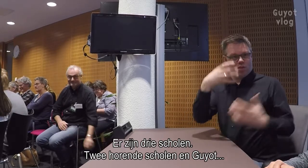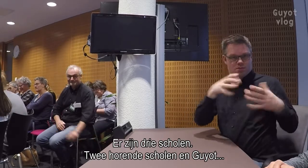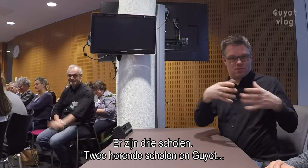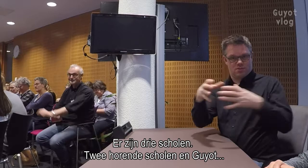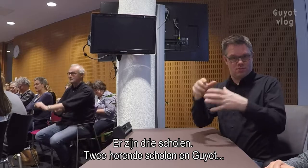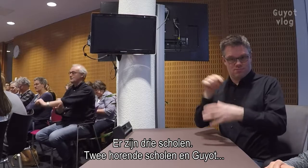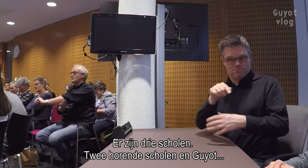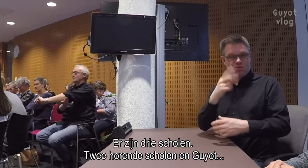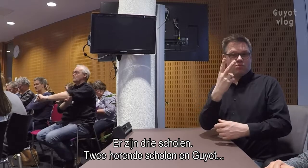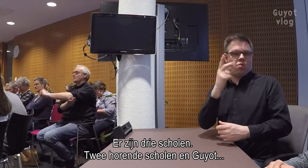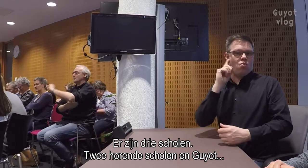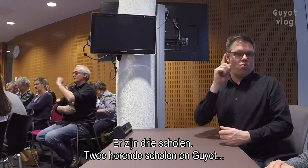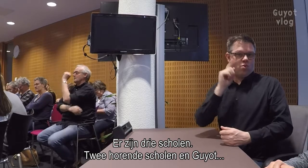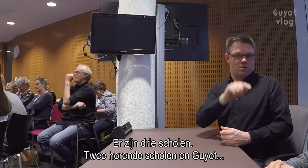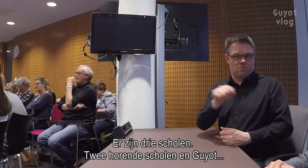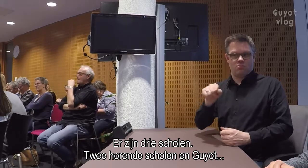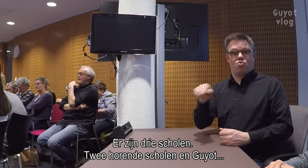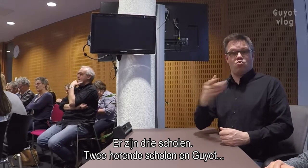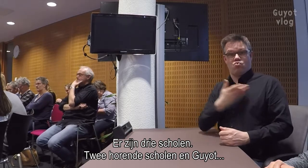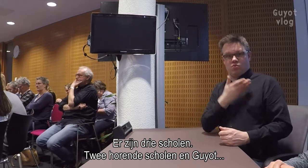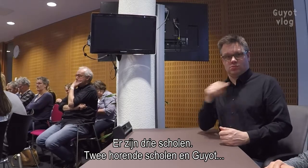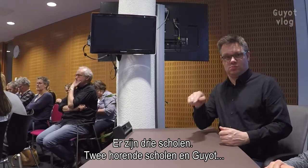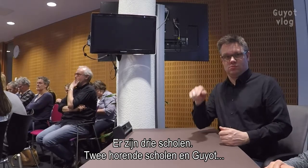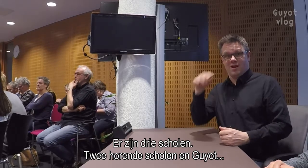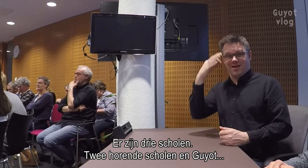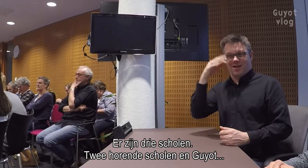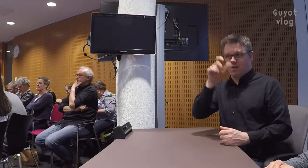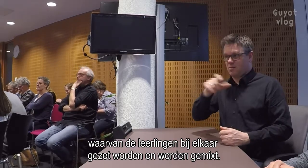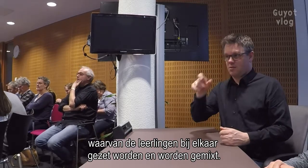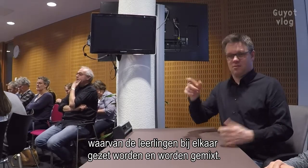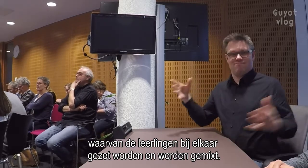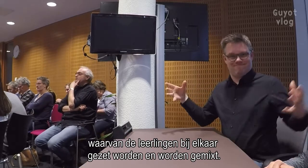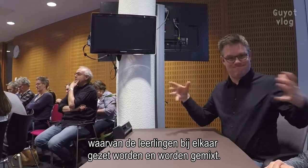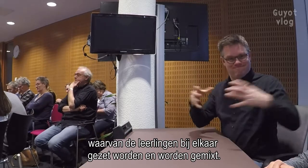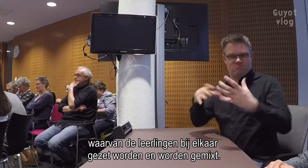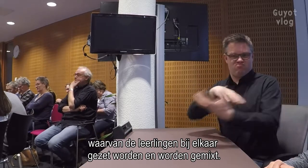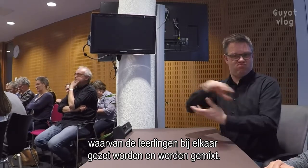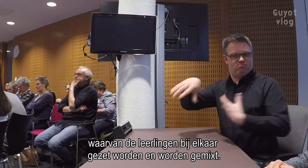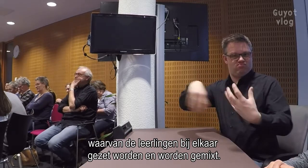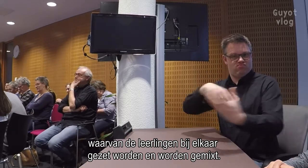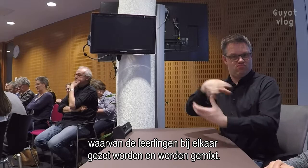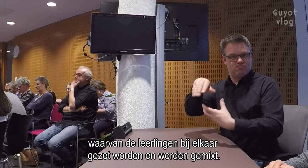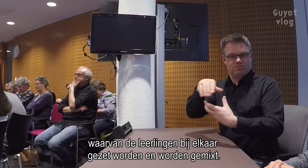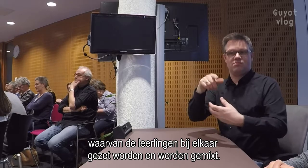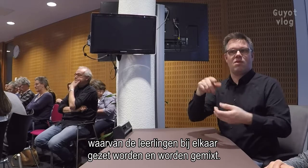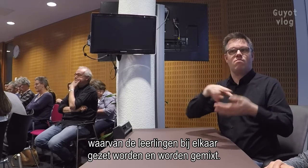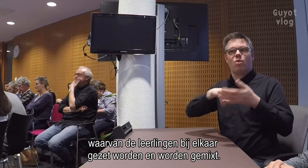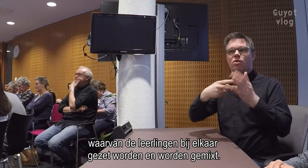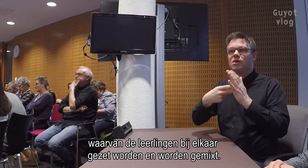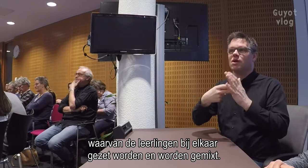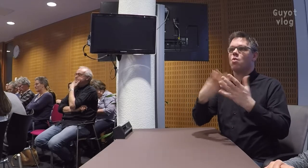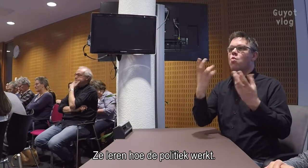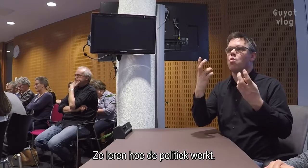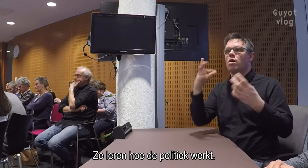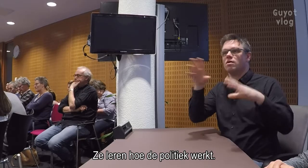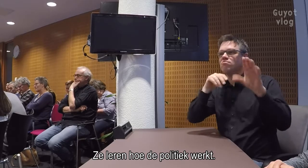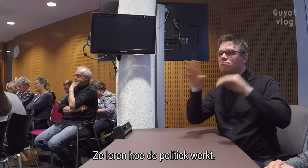zijn 3 scholen, 2 horende scholen en GUO, waarvan de leerlingen bij elkaar gezet worden en worden gemixt. En ze leren hoe de